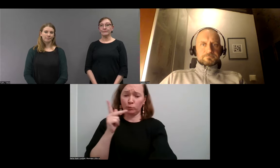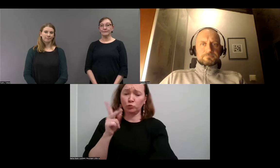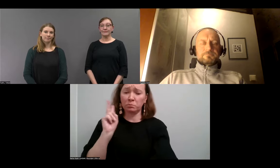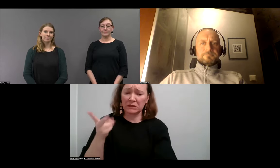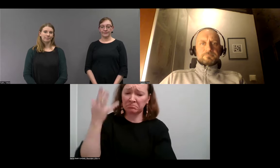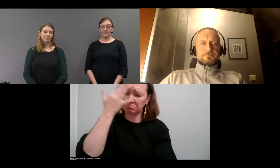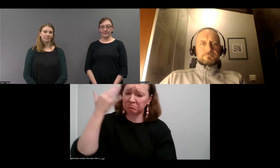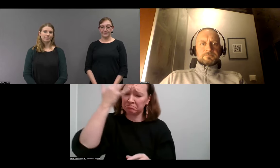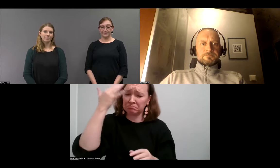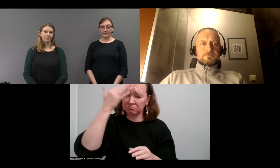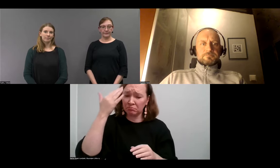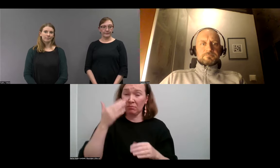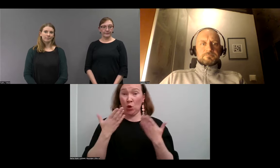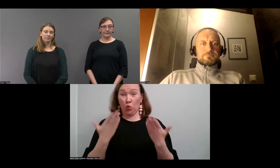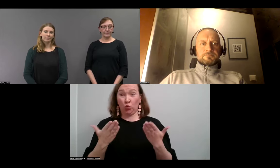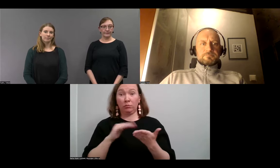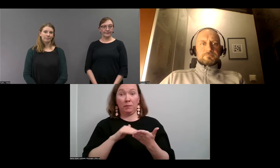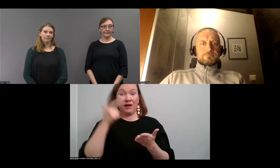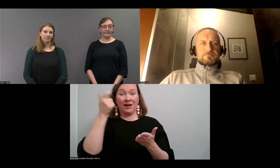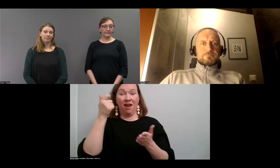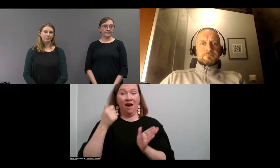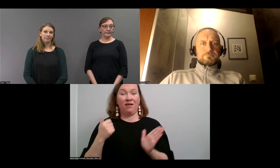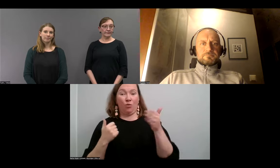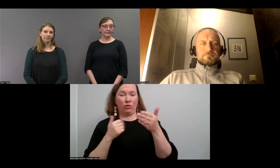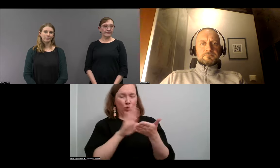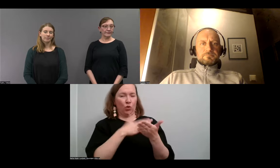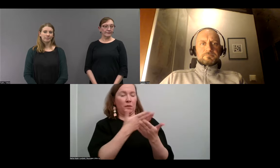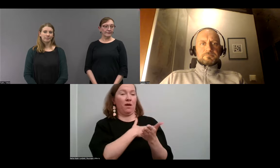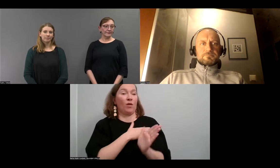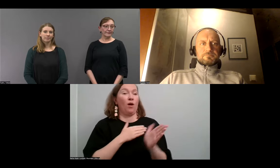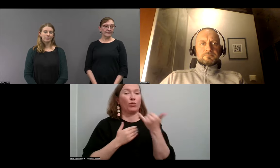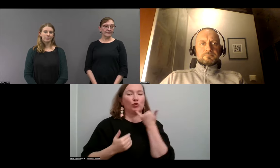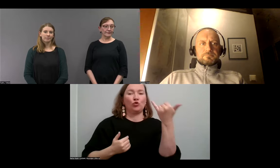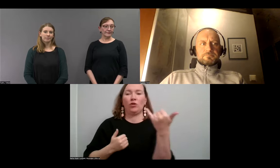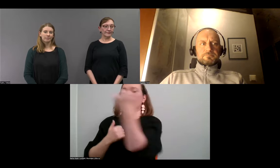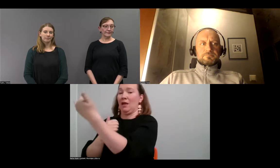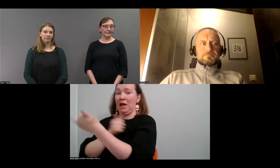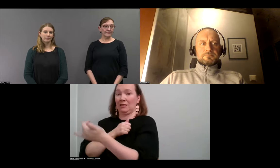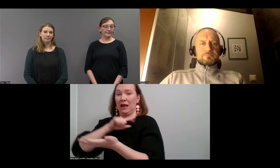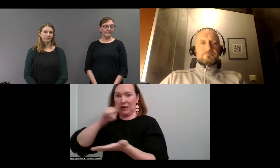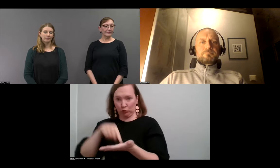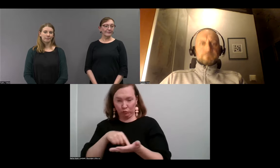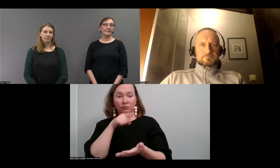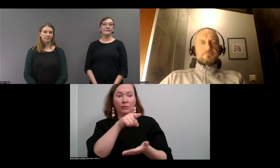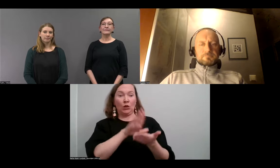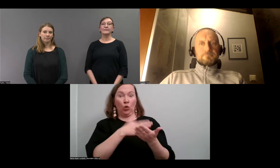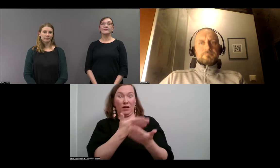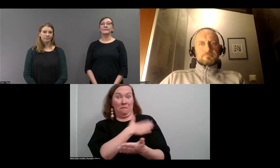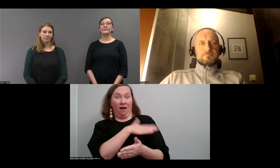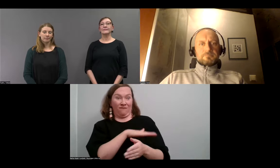Eli täällä pohditaan sitä, kun Kelan kautta soitetaan